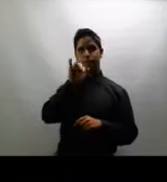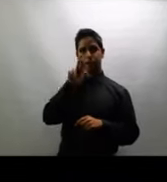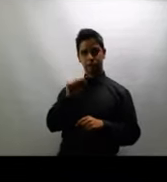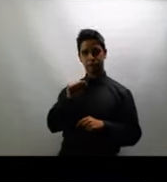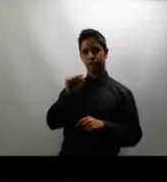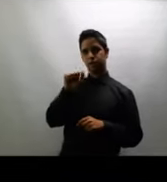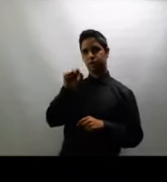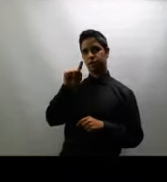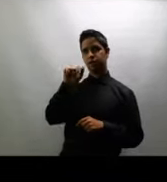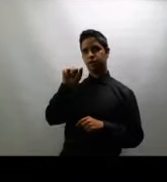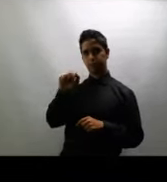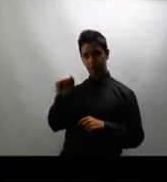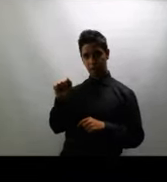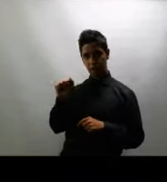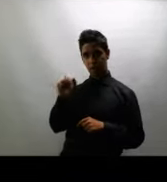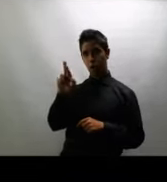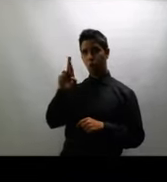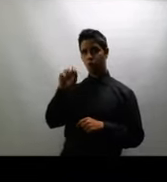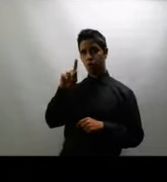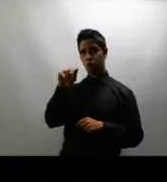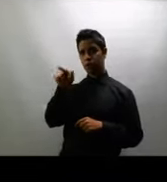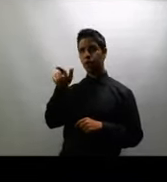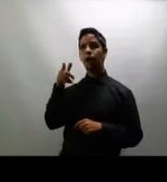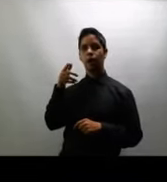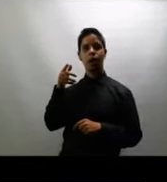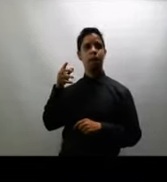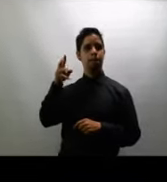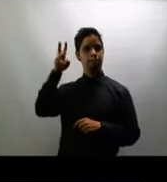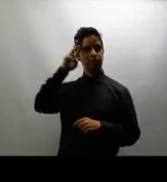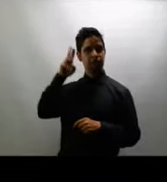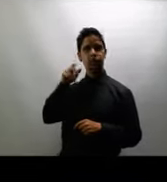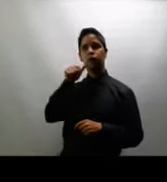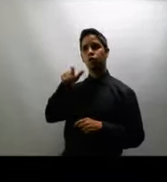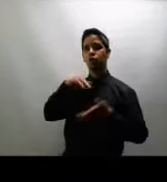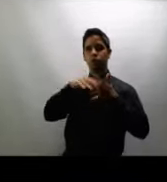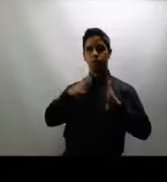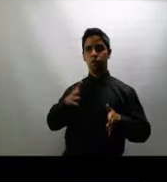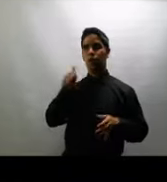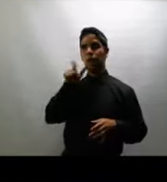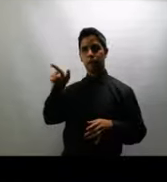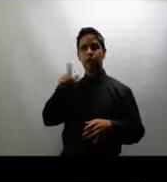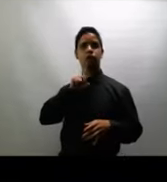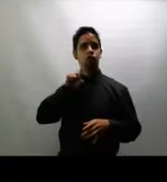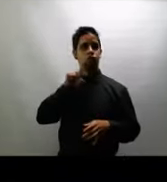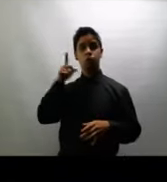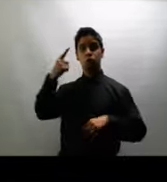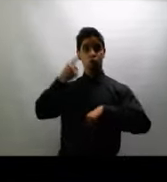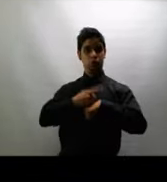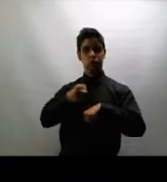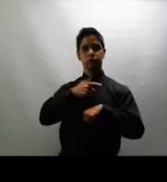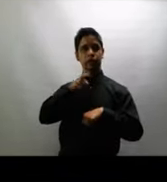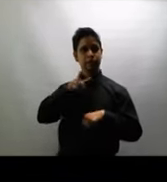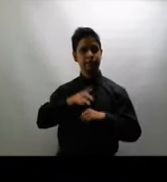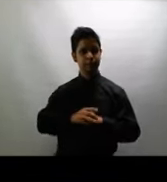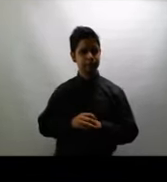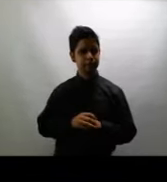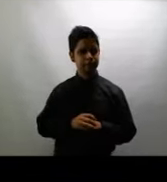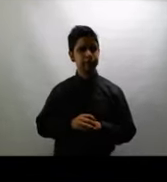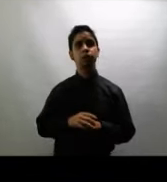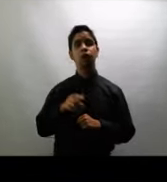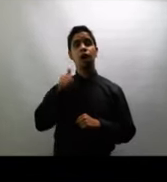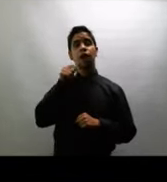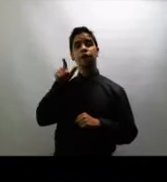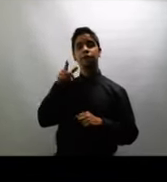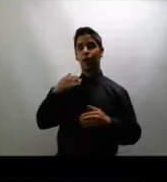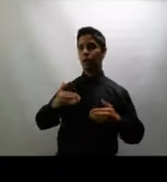Rodríguez es la madrina de un estudiante mío que ella es sorda. Y entonces nos escuchó una vez, estábamos tocando, y ella estaba